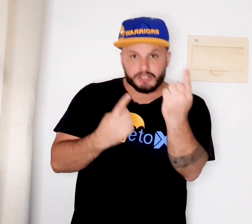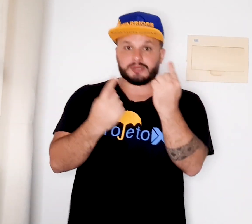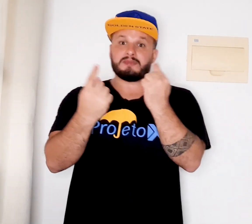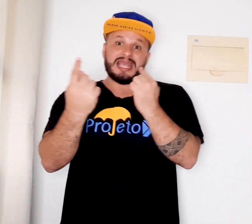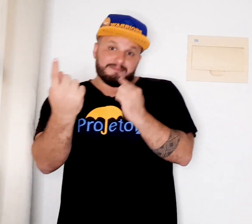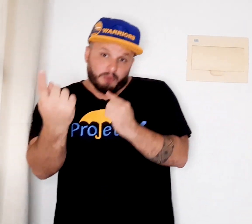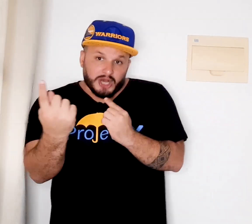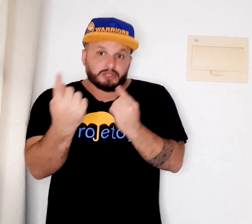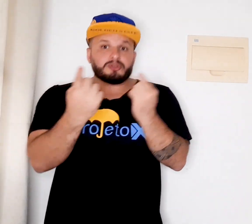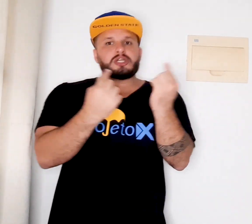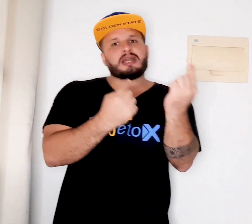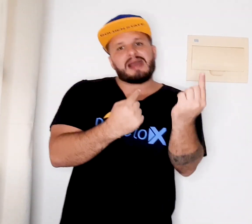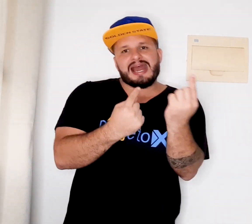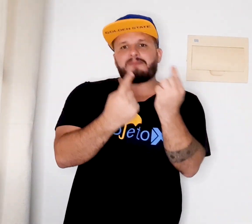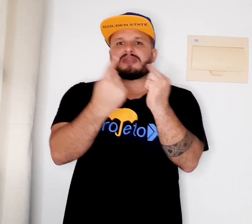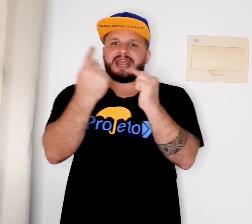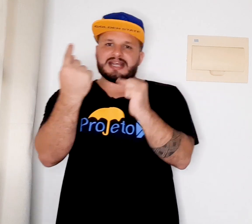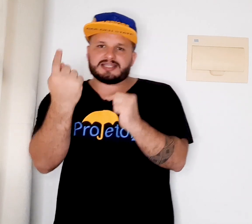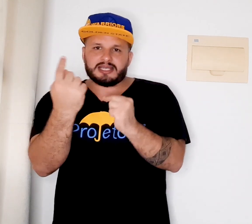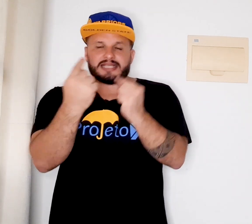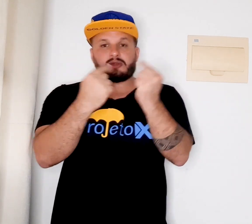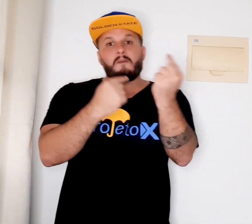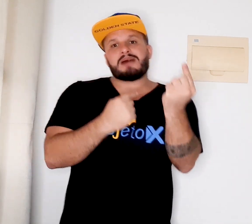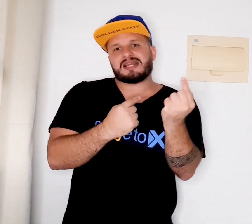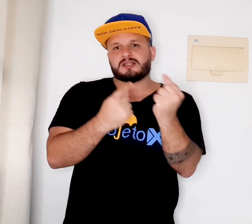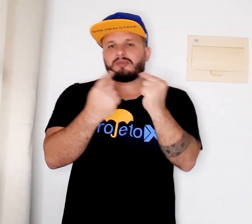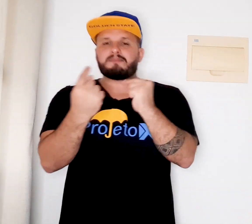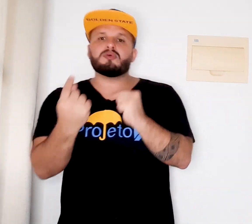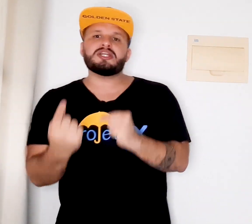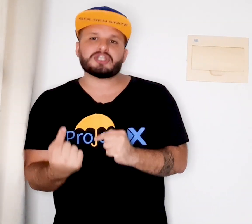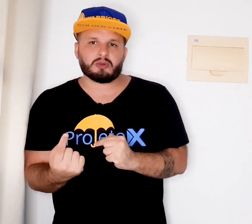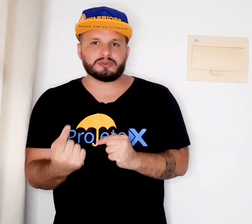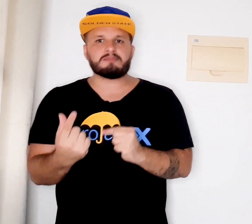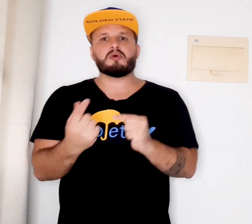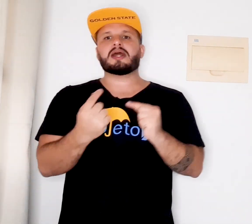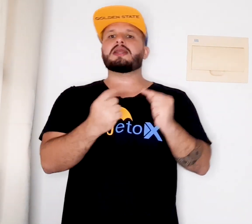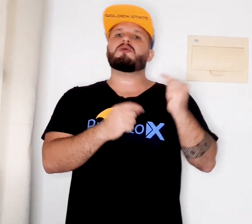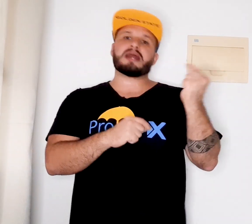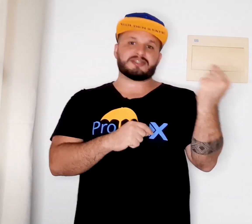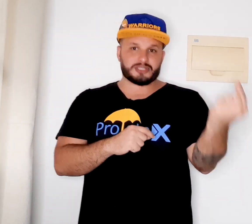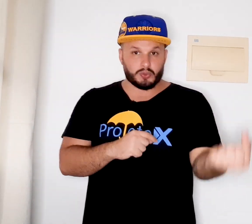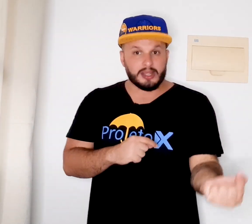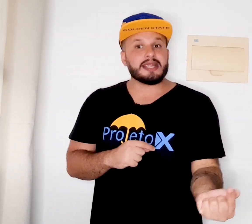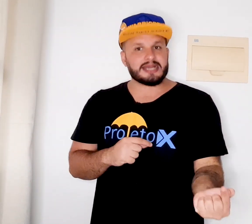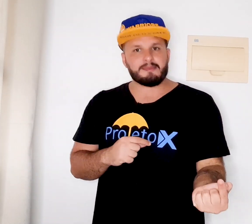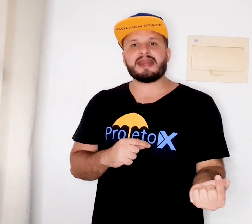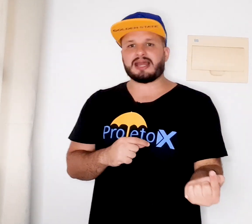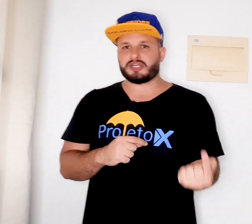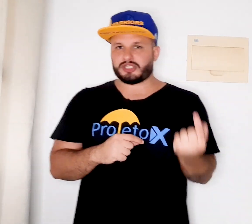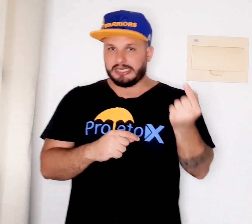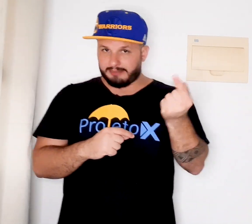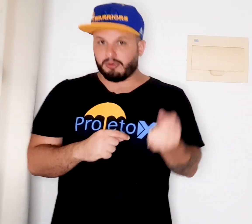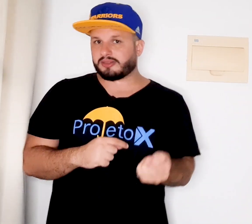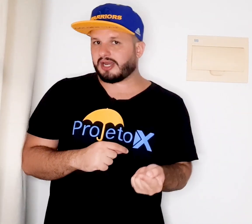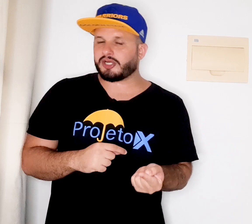Norte, gostam muito de trabalhar essa comparação da política contemporânea no Brasil e na América Latina. É